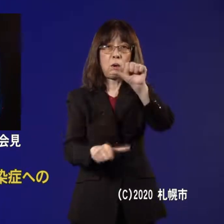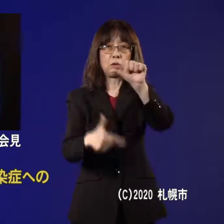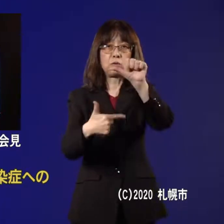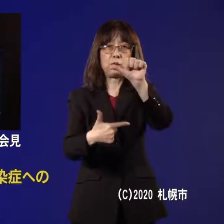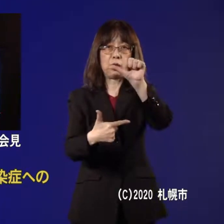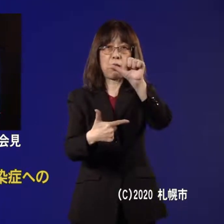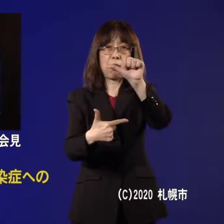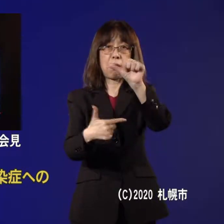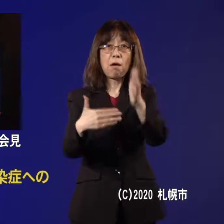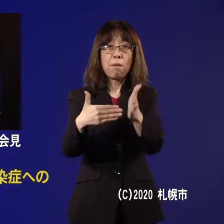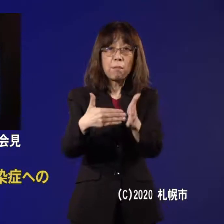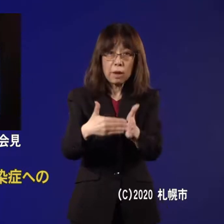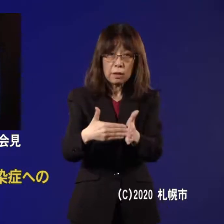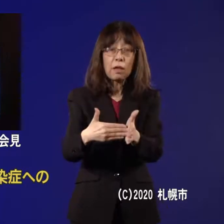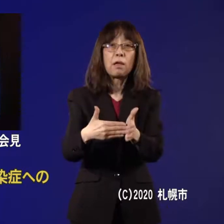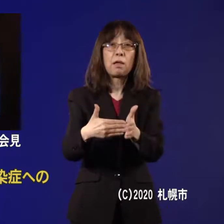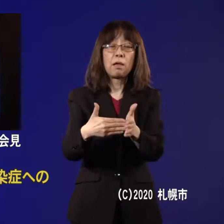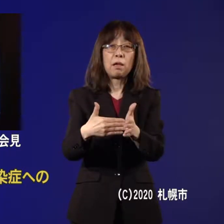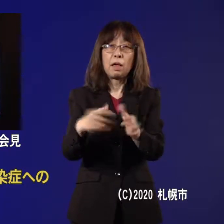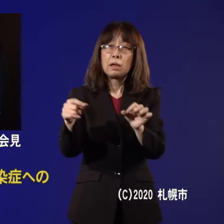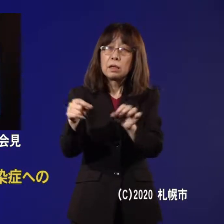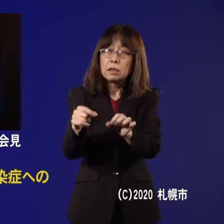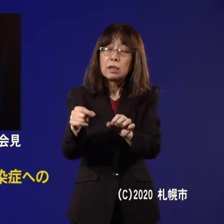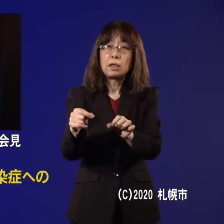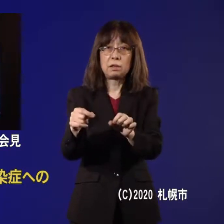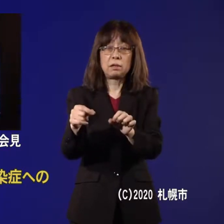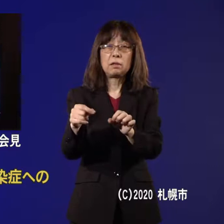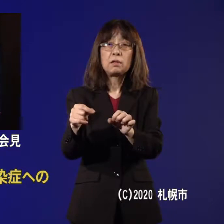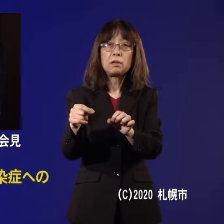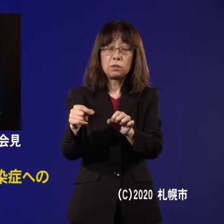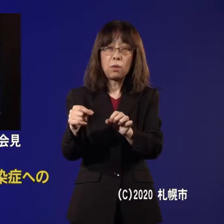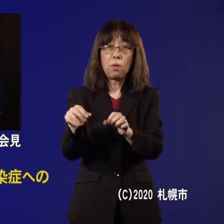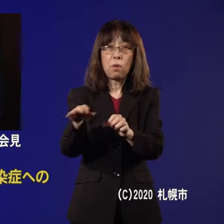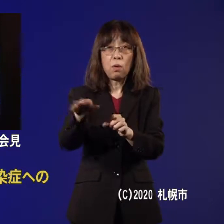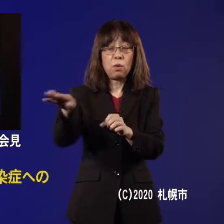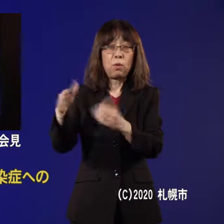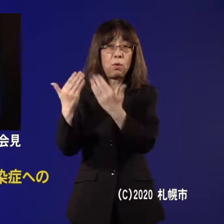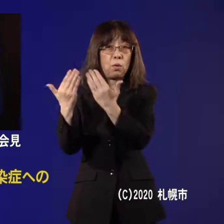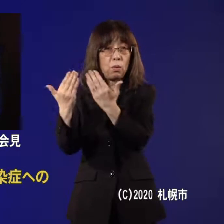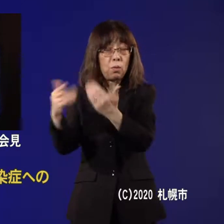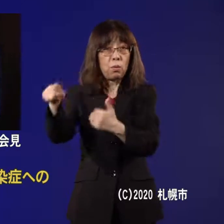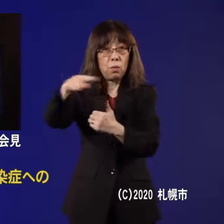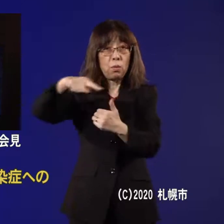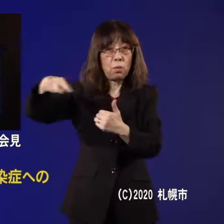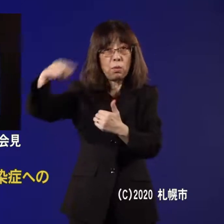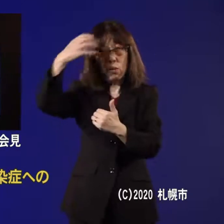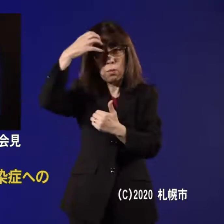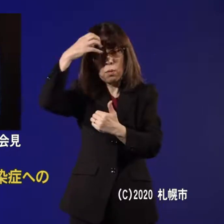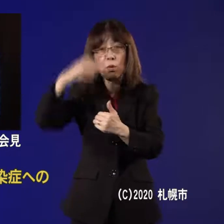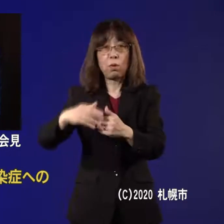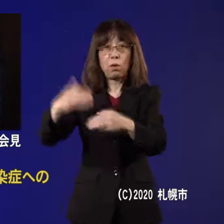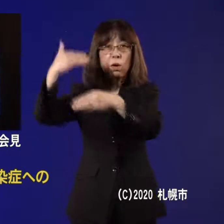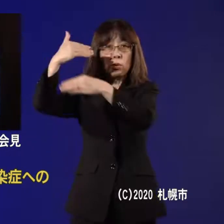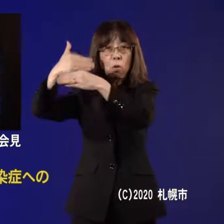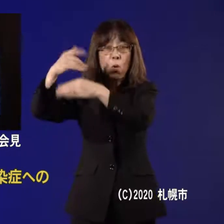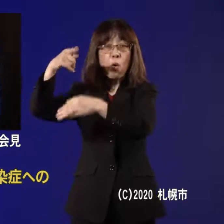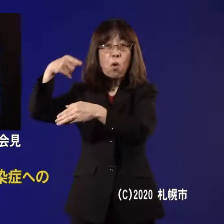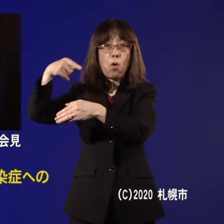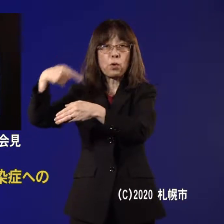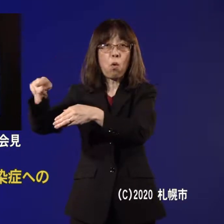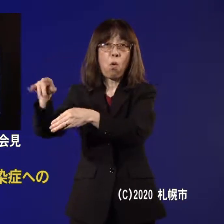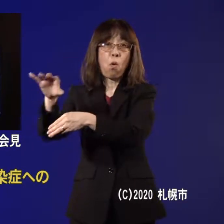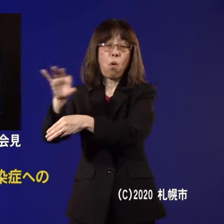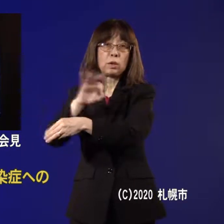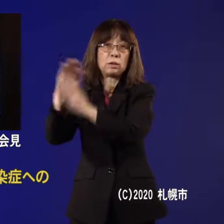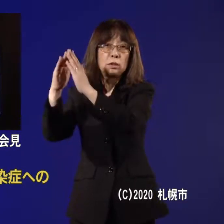の高校、これは同教委の関係になりますけれども、こちらの方と合わせてですね、休業を